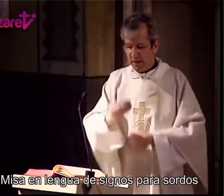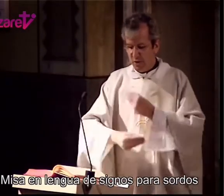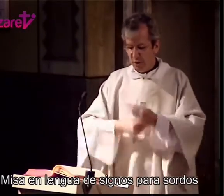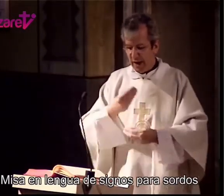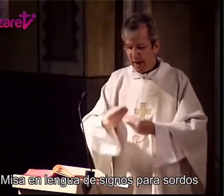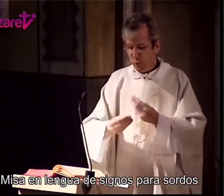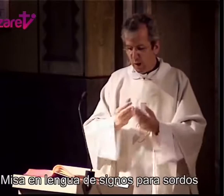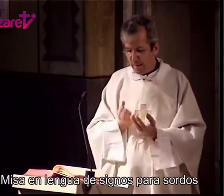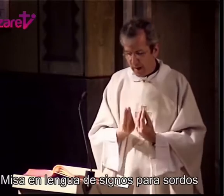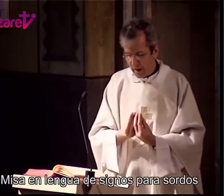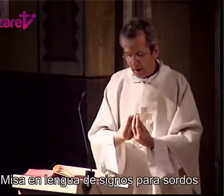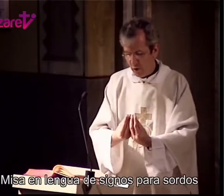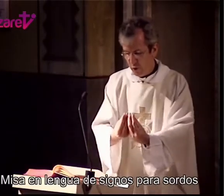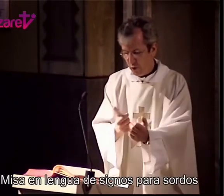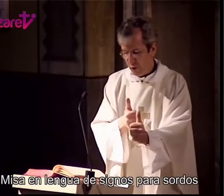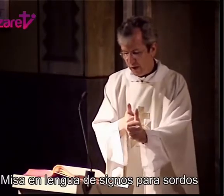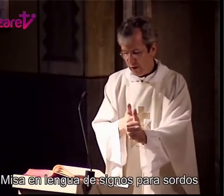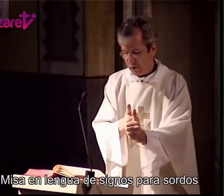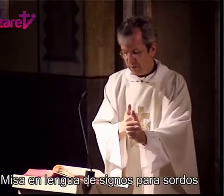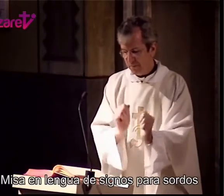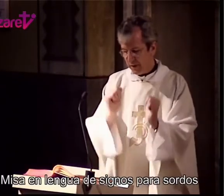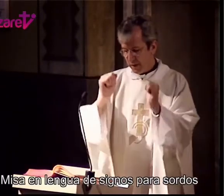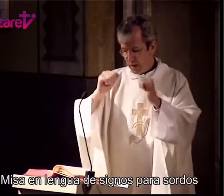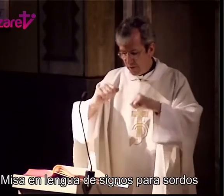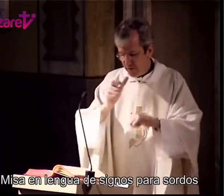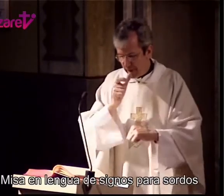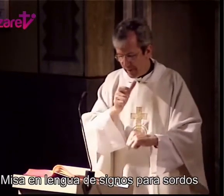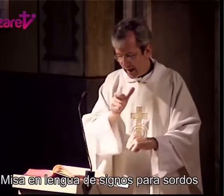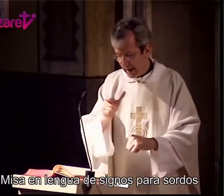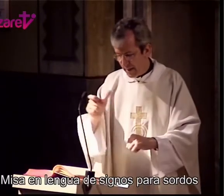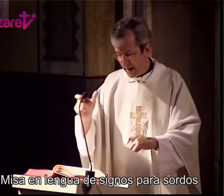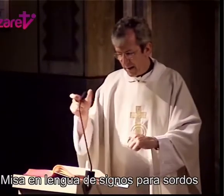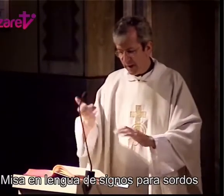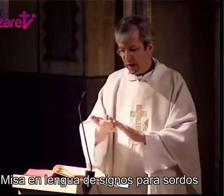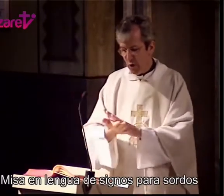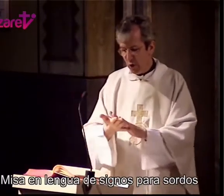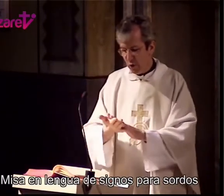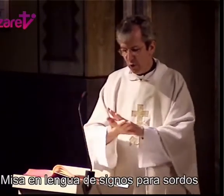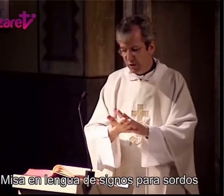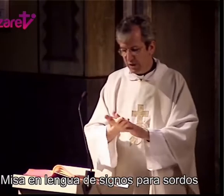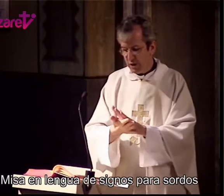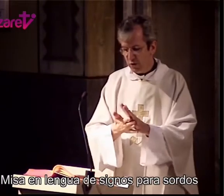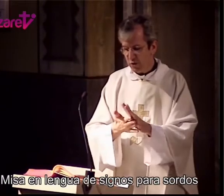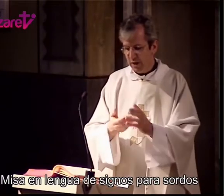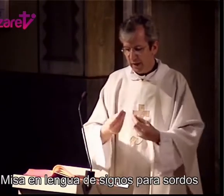Señor actuaba con ellos y confirmaba la palabra con signos que